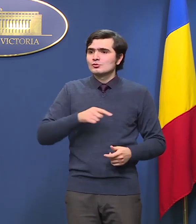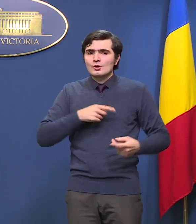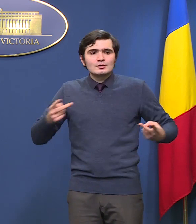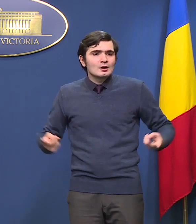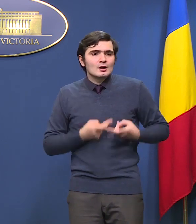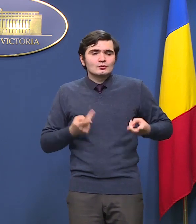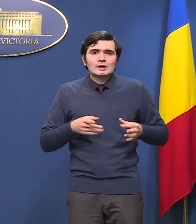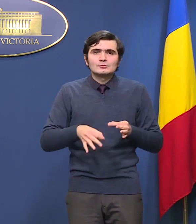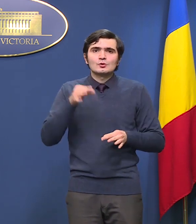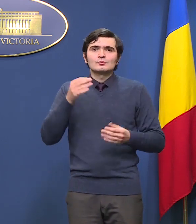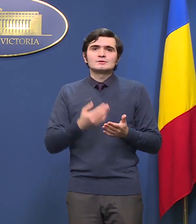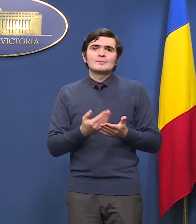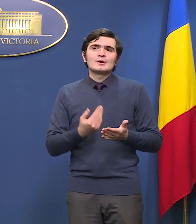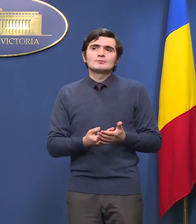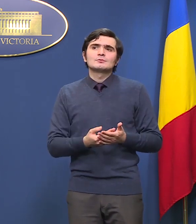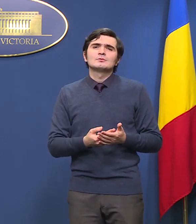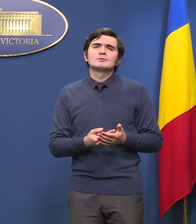soluții pentru orice